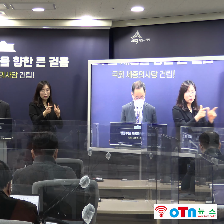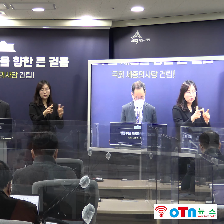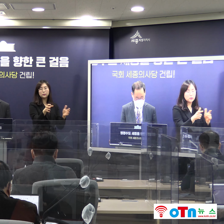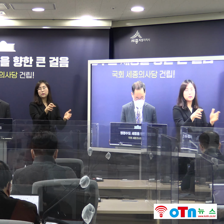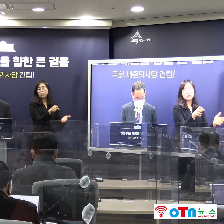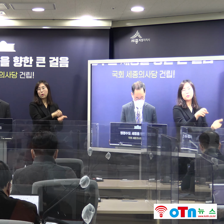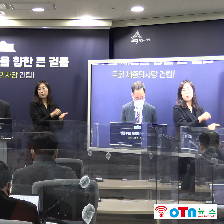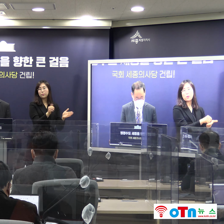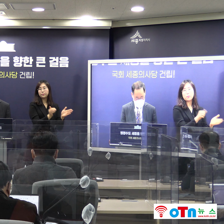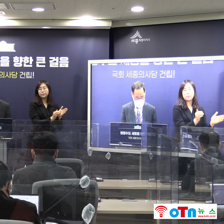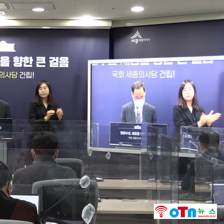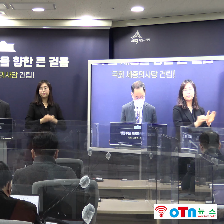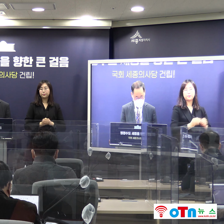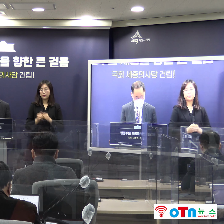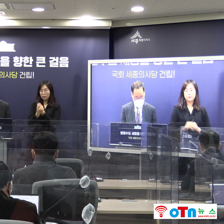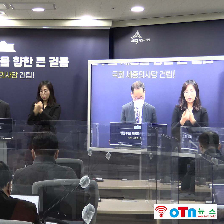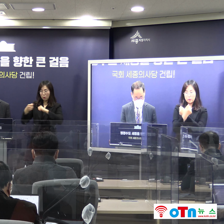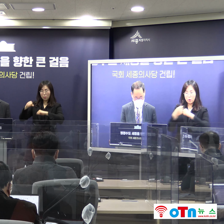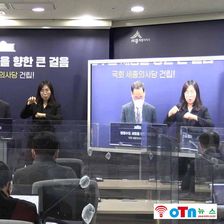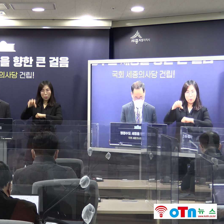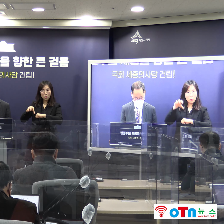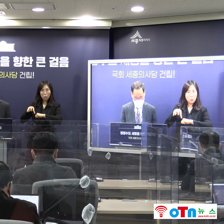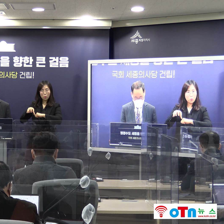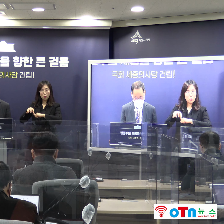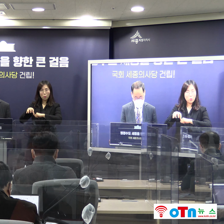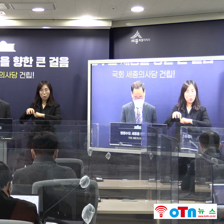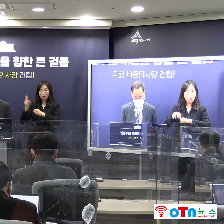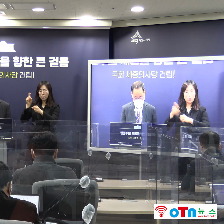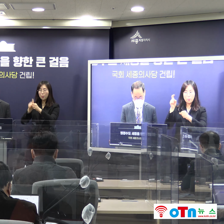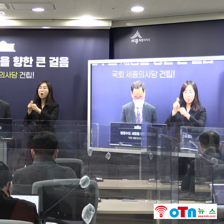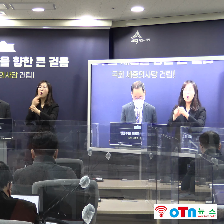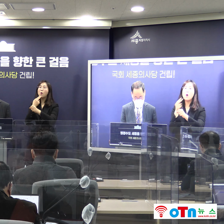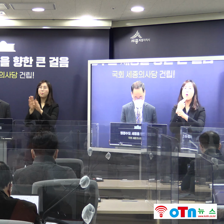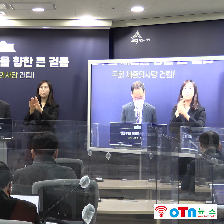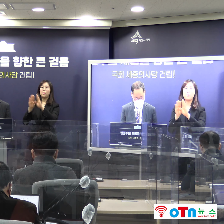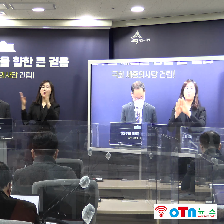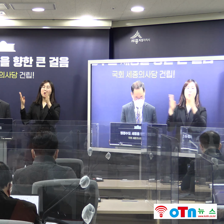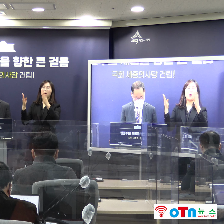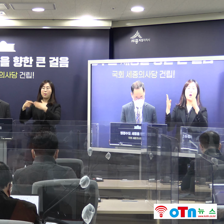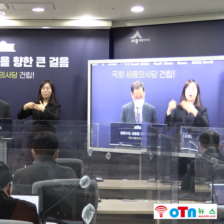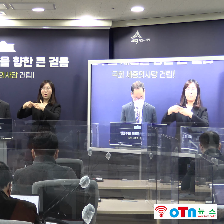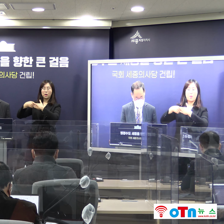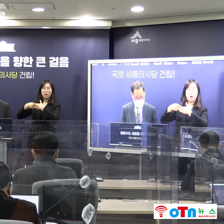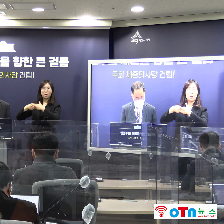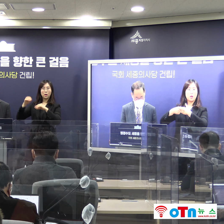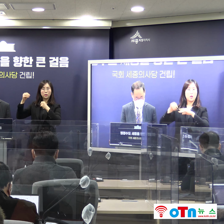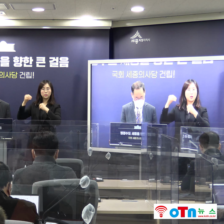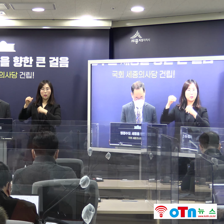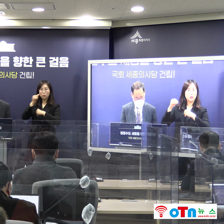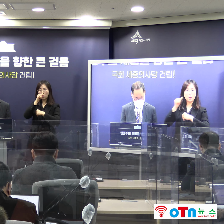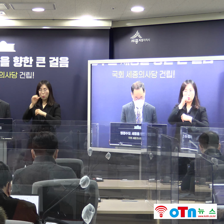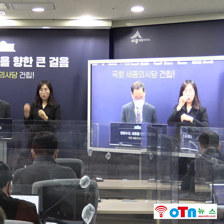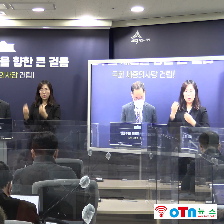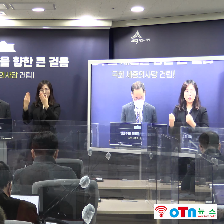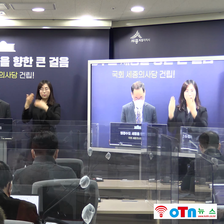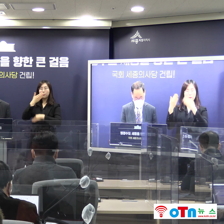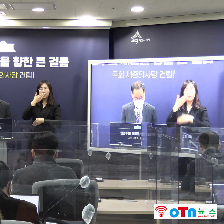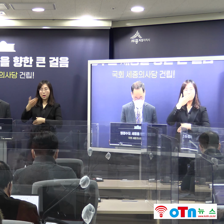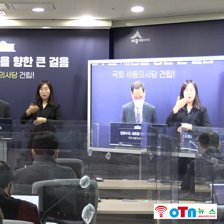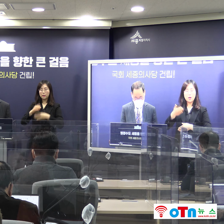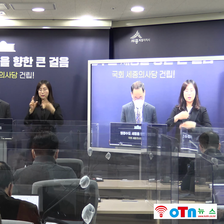있습니다. 광장은 개방 공간으로 야외 공연과 행사가 가능하며 내년 4월